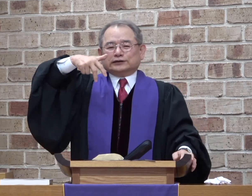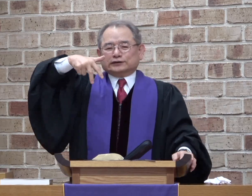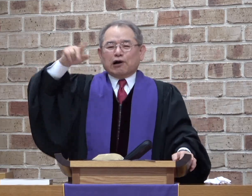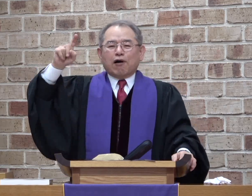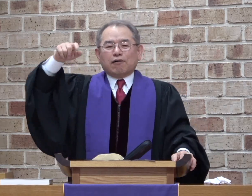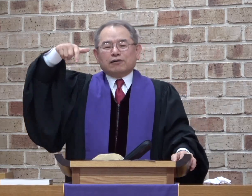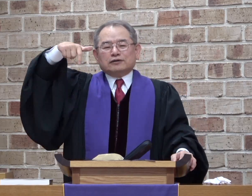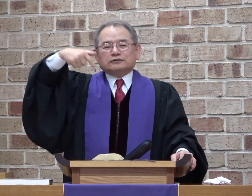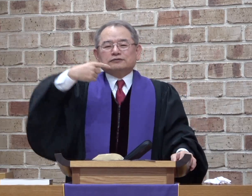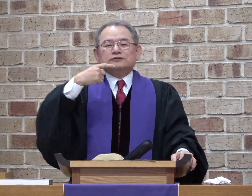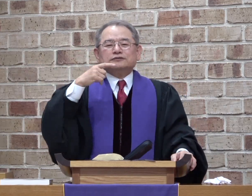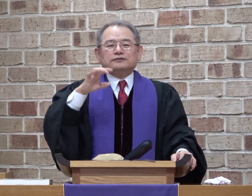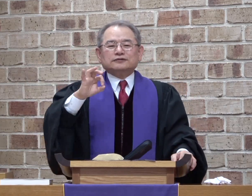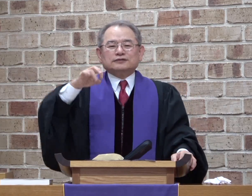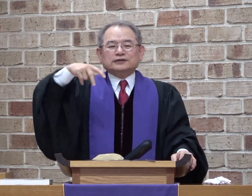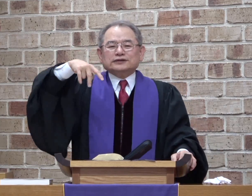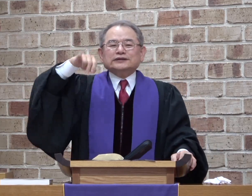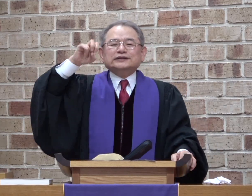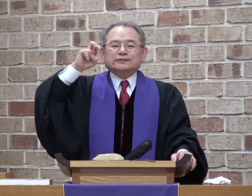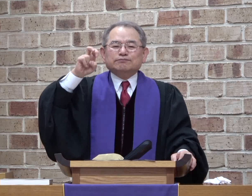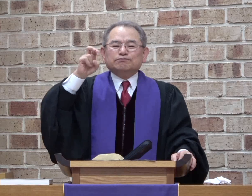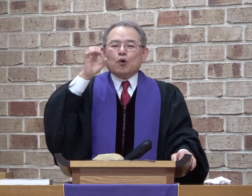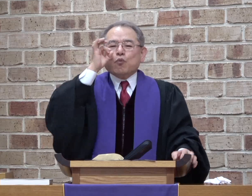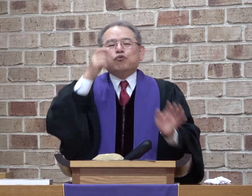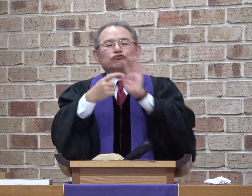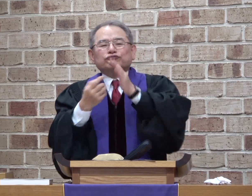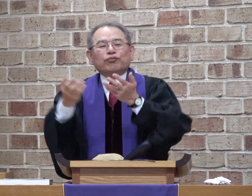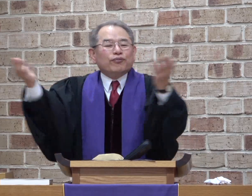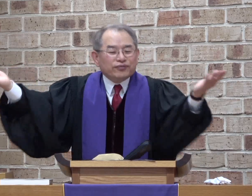자긍심을 보여줄 수 있습니다.